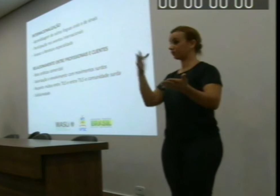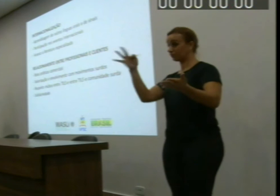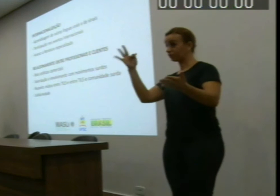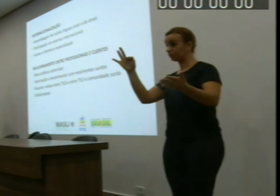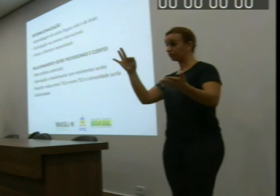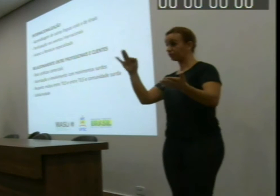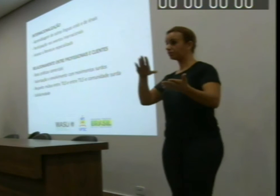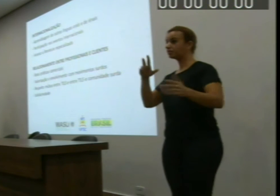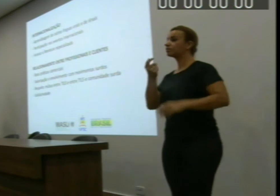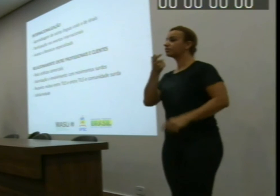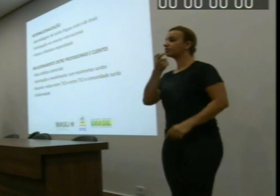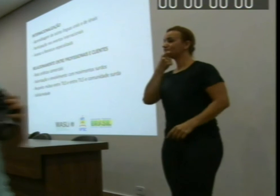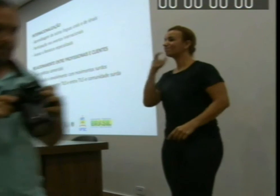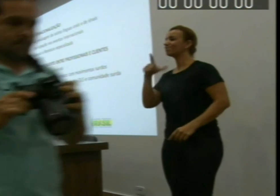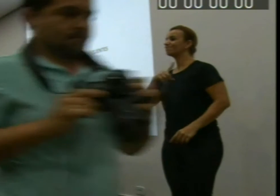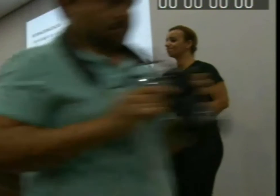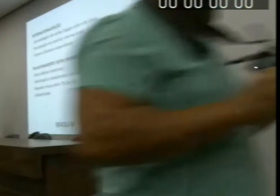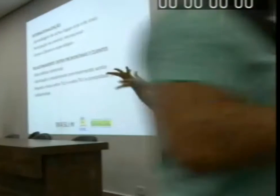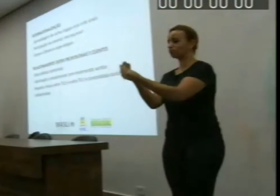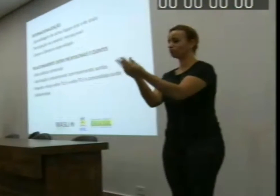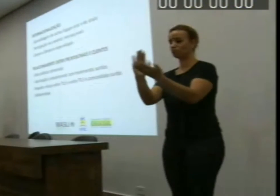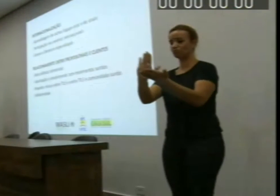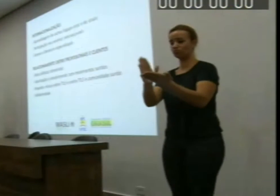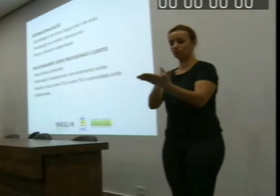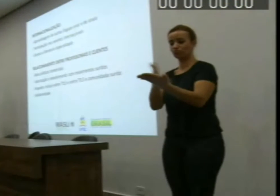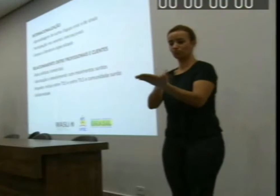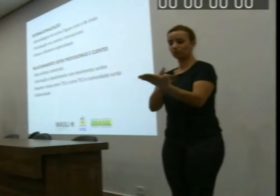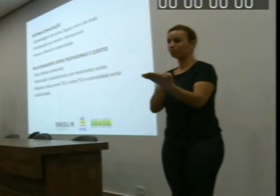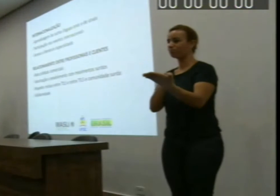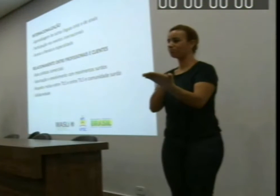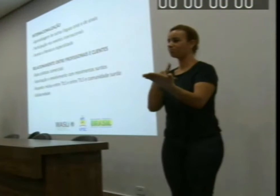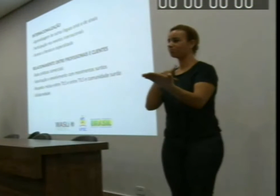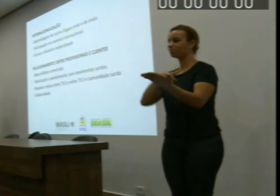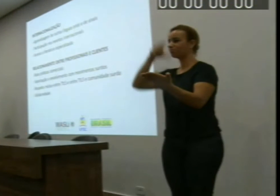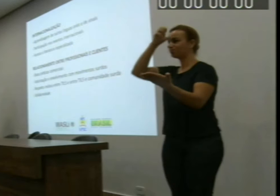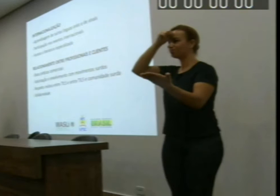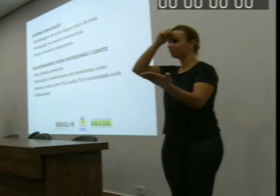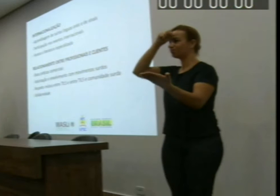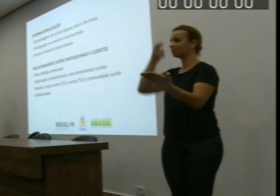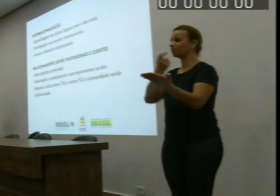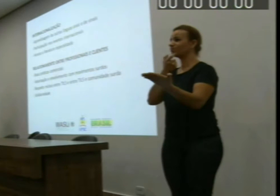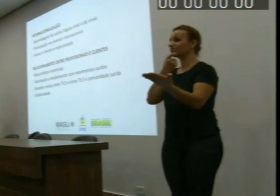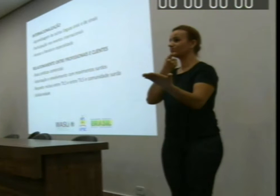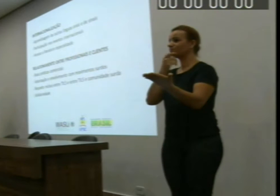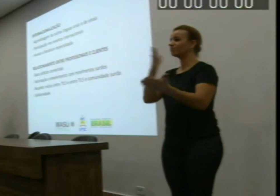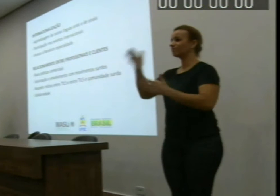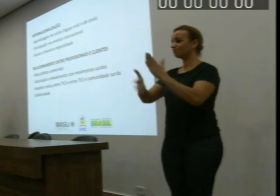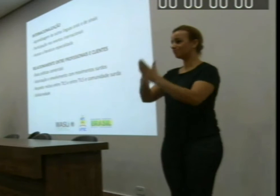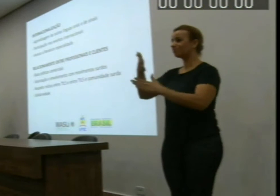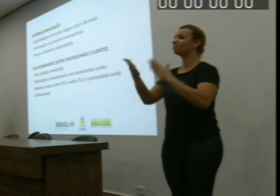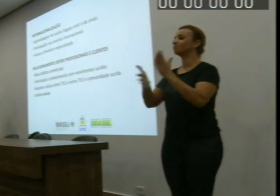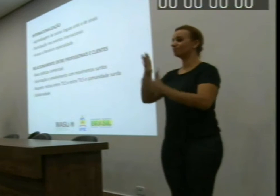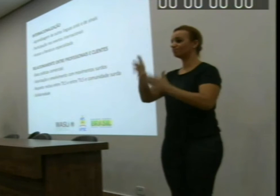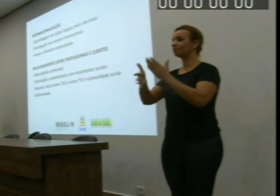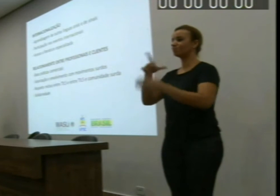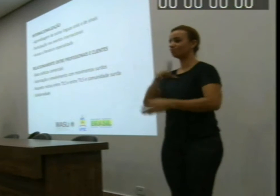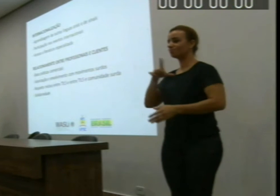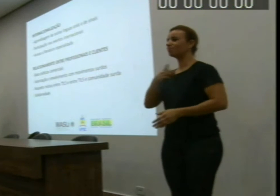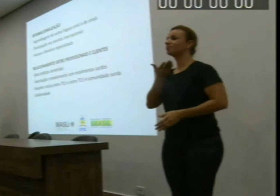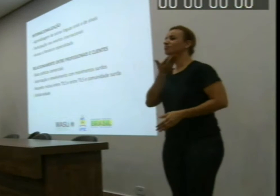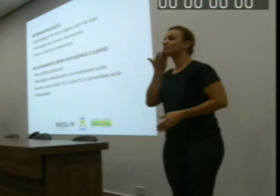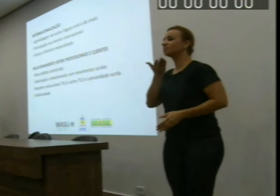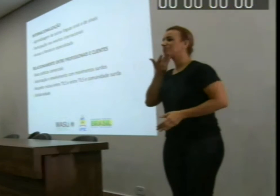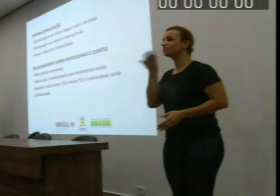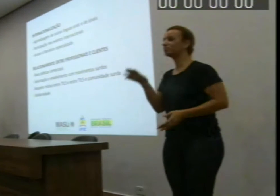conteúdo a possibilidade de você estudar e aprender sobre tradução e interpretação de língua de sinais se dá muito mais fácil por meio de uma